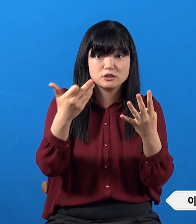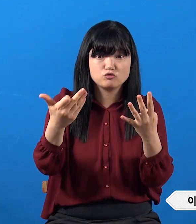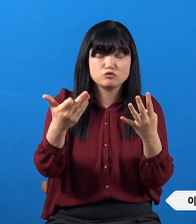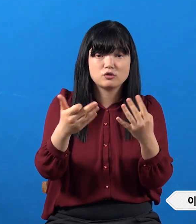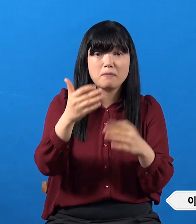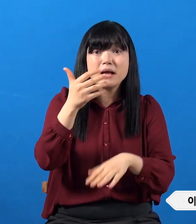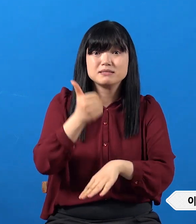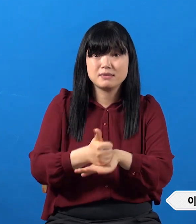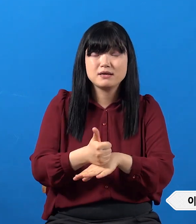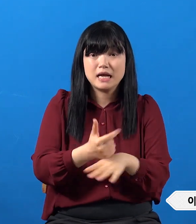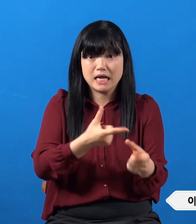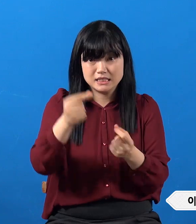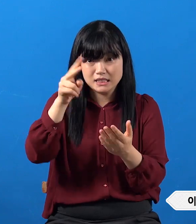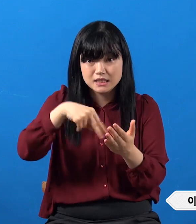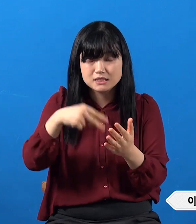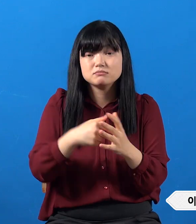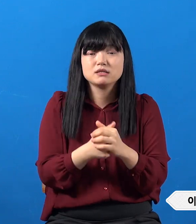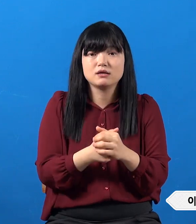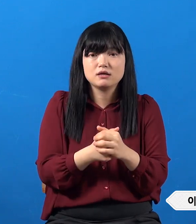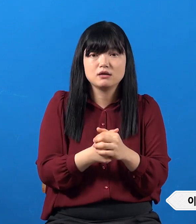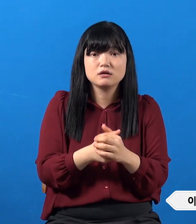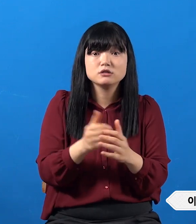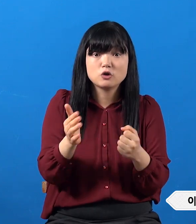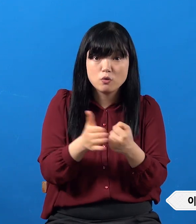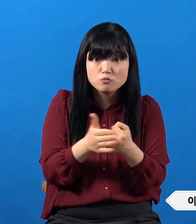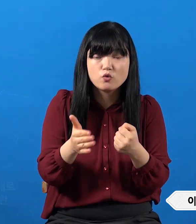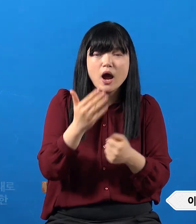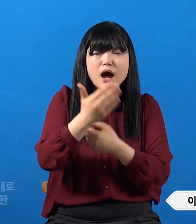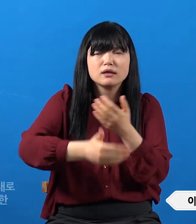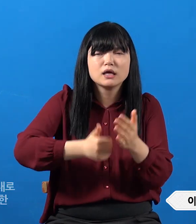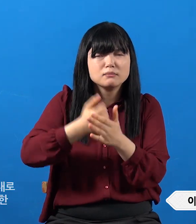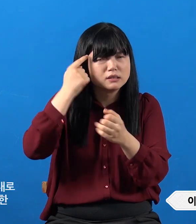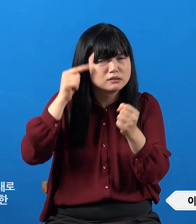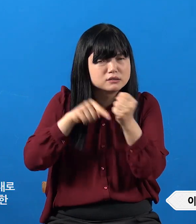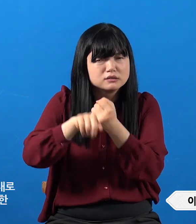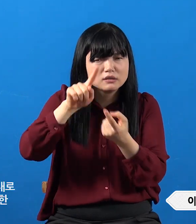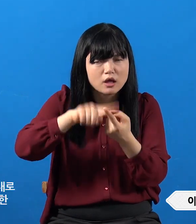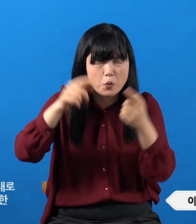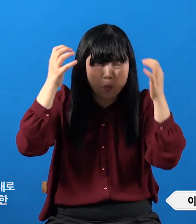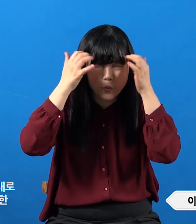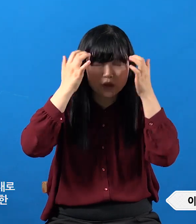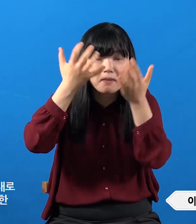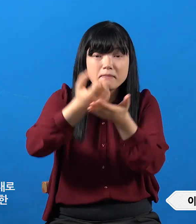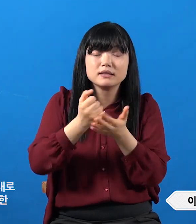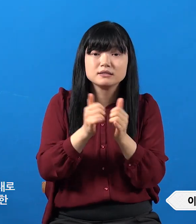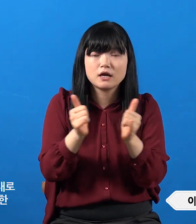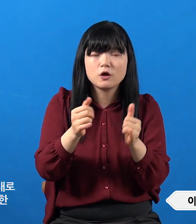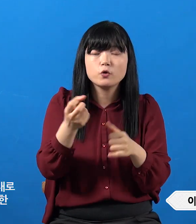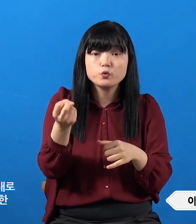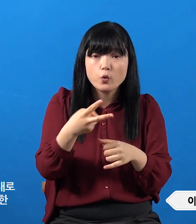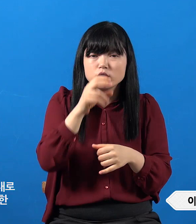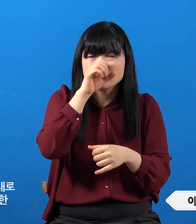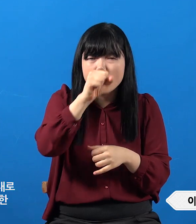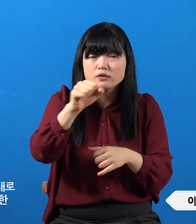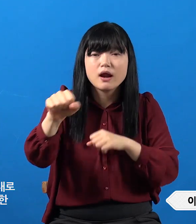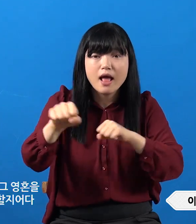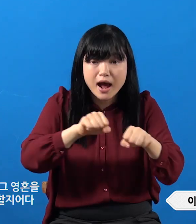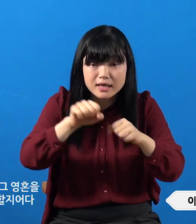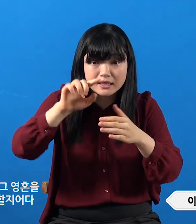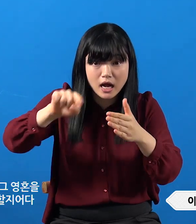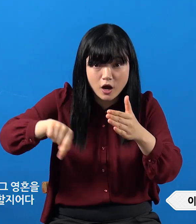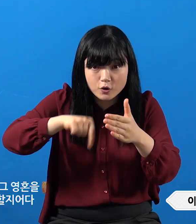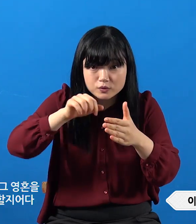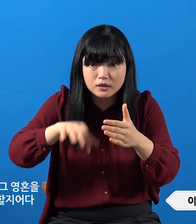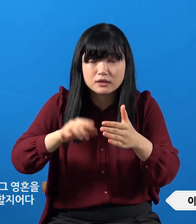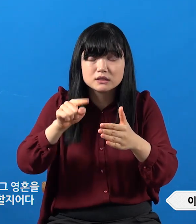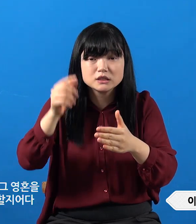19절 결론입니다. 같이 읽습니다. 시작. 그러므로 하나님의 뜻대로 고난받는 자들은 또한 선을 행하는